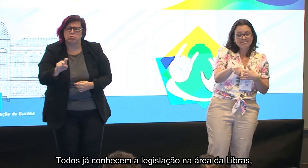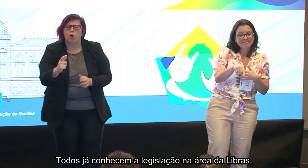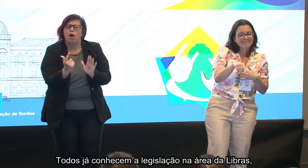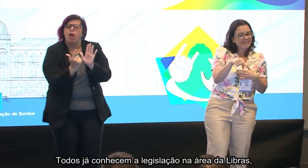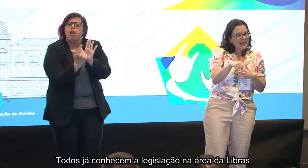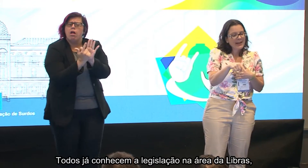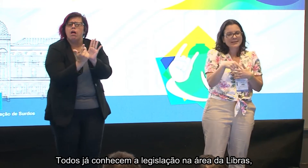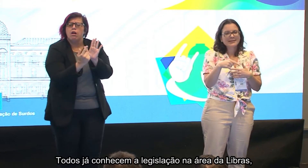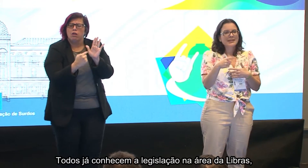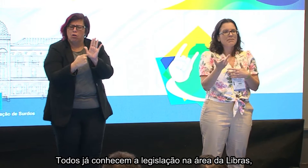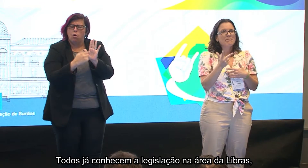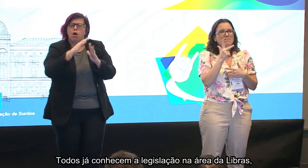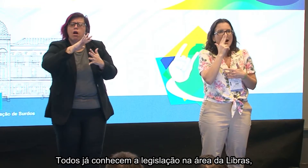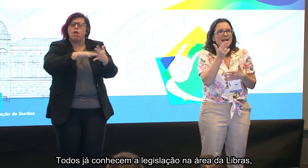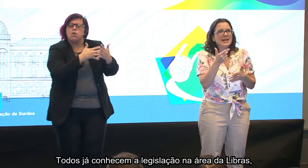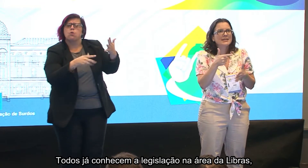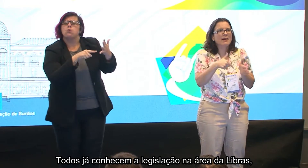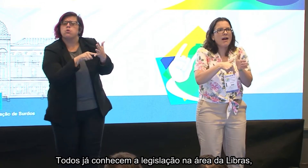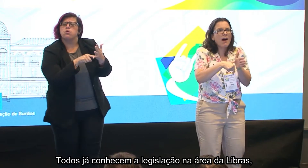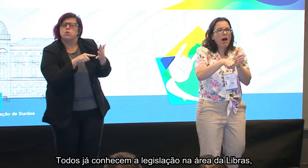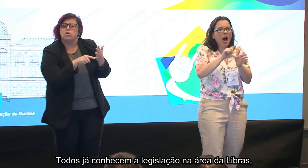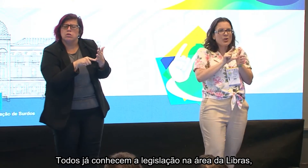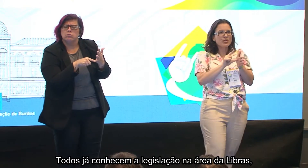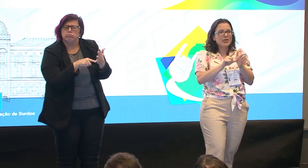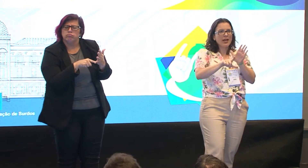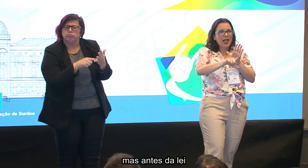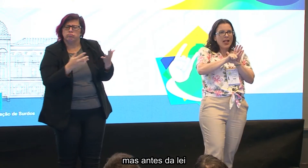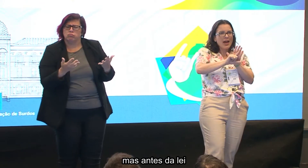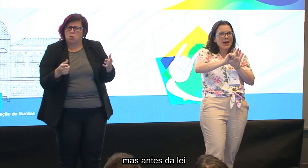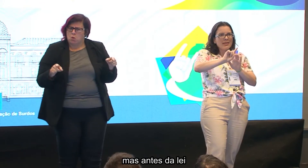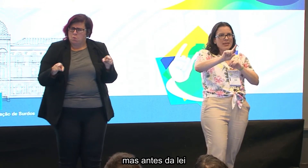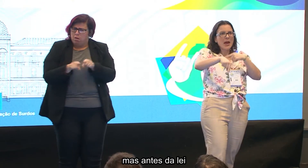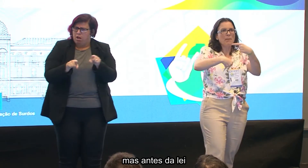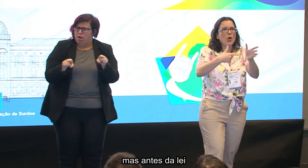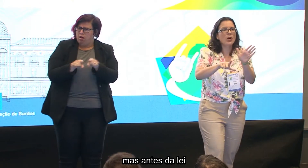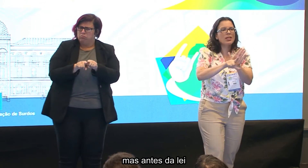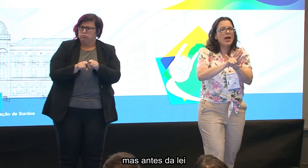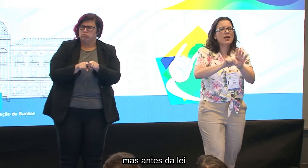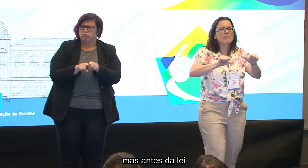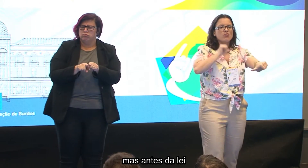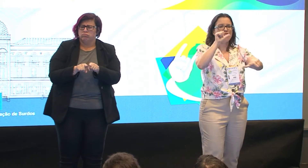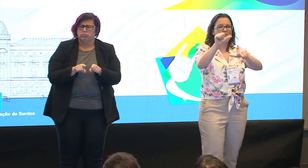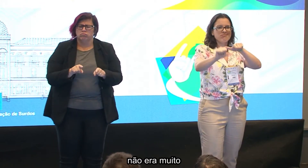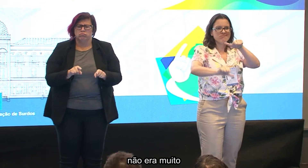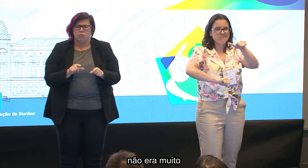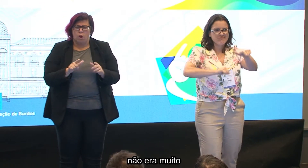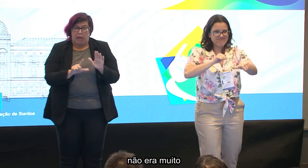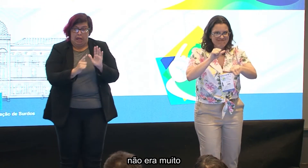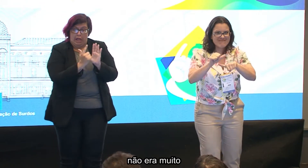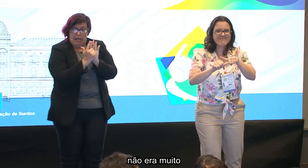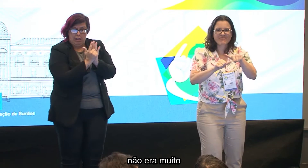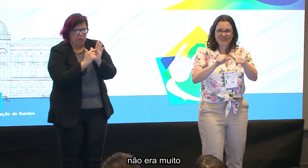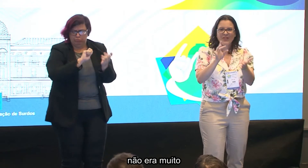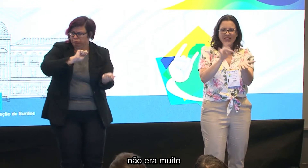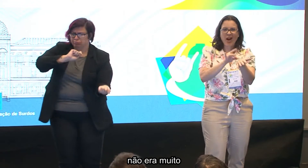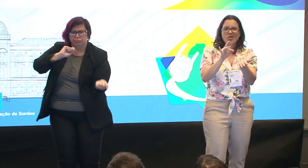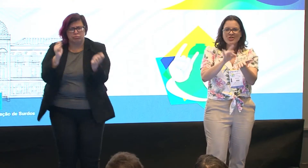Todos já conhecem a legislação na área da Libras, mas antes da lei não era muito